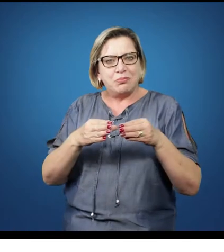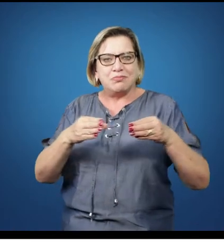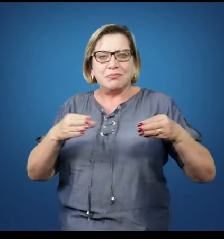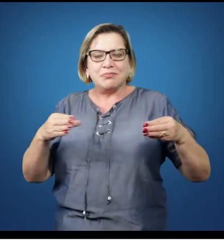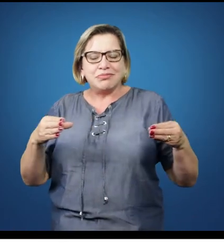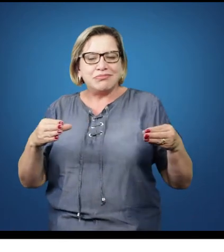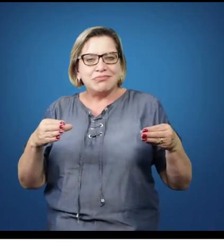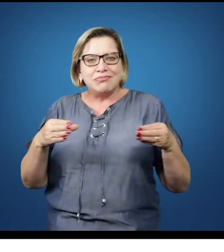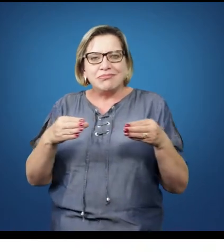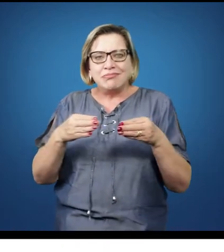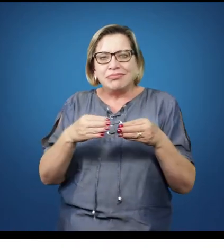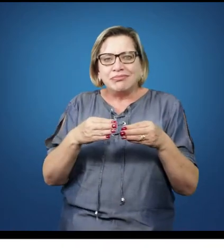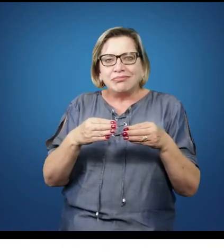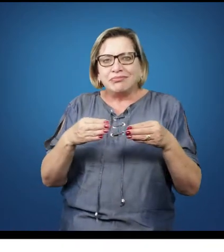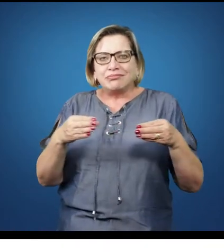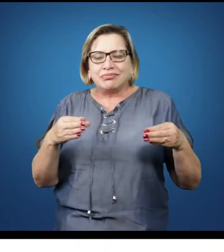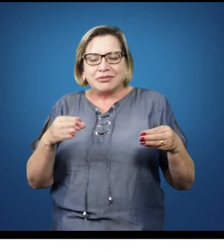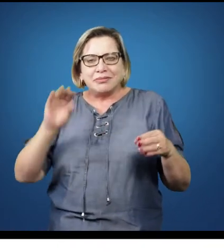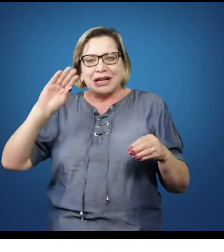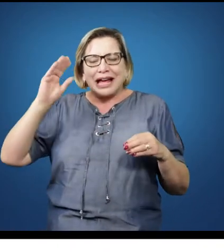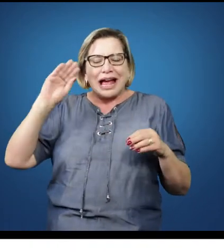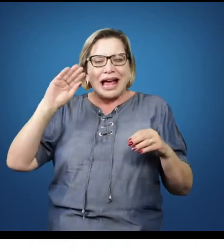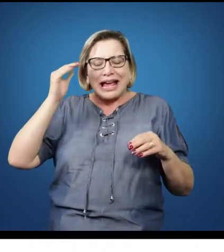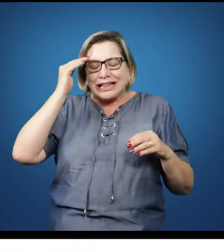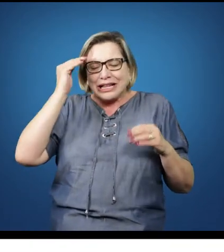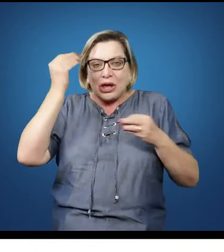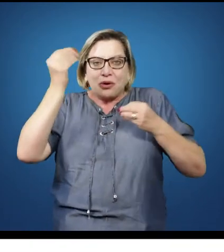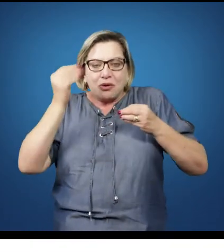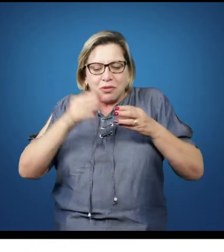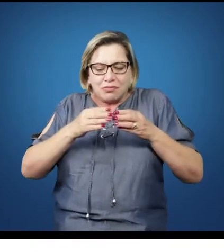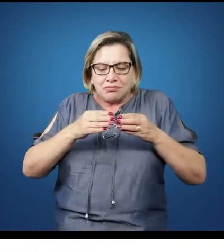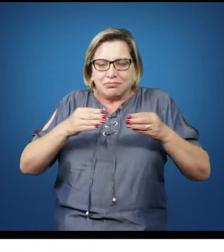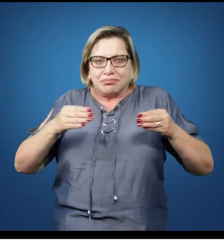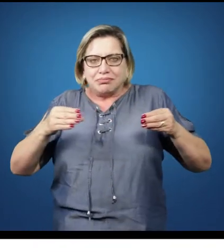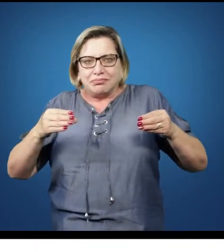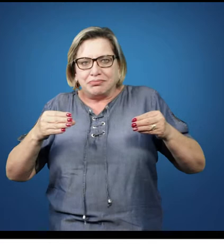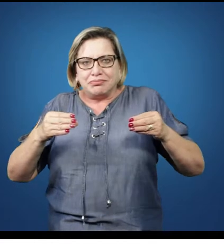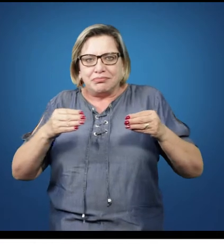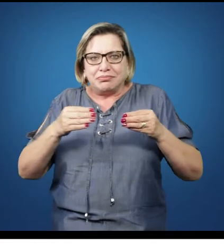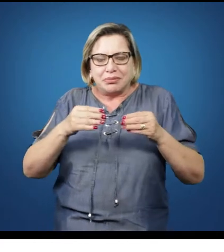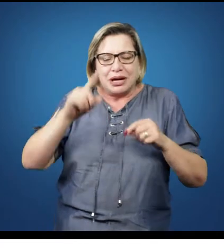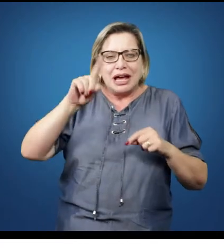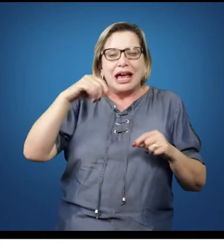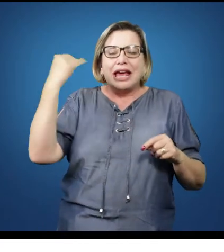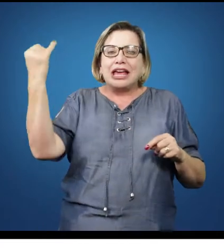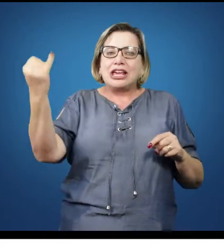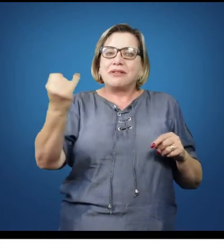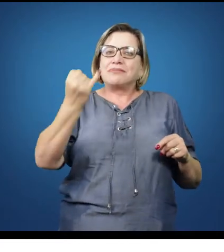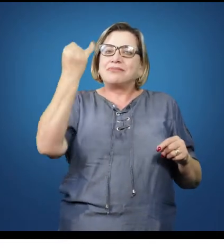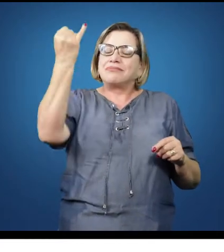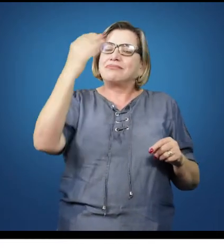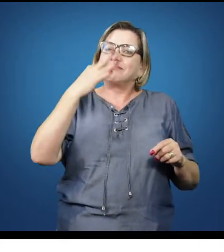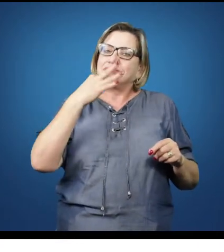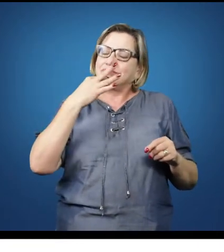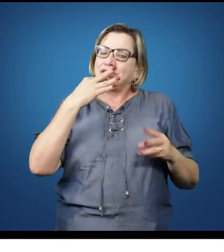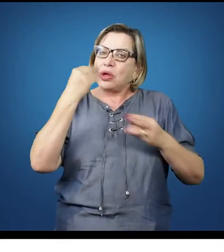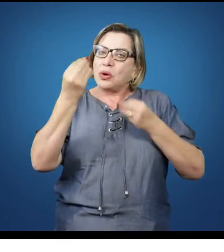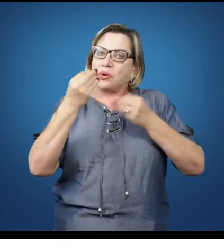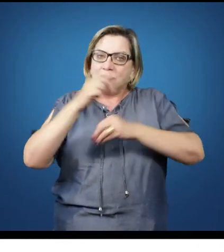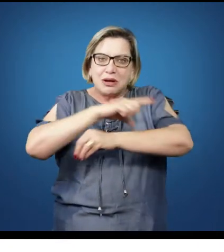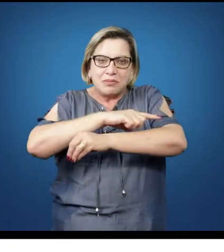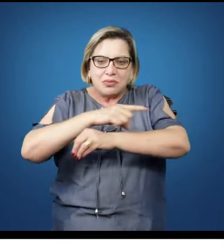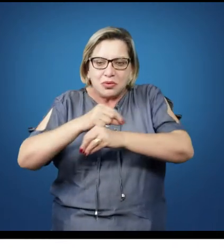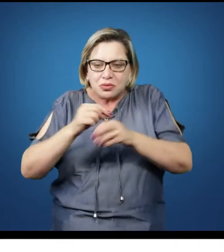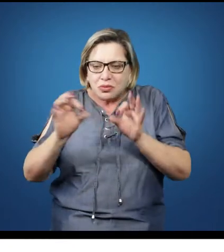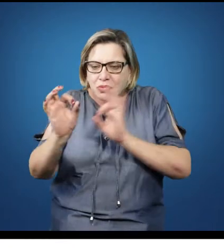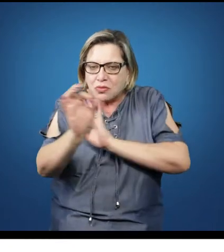para entender como se processa essa contração muscular, é importante conhecer a fundo o tecido muscular esquelético. A sua